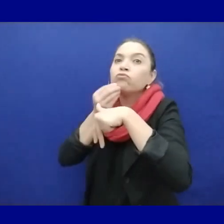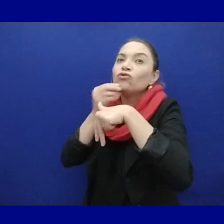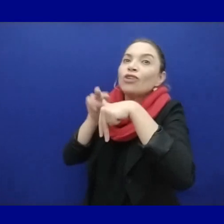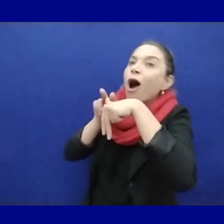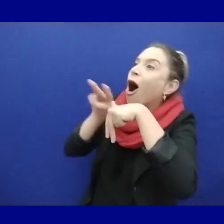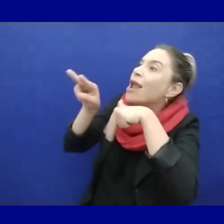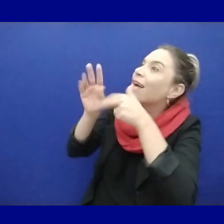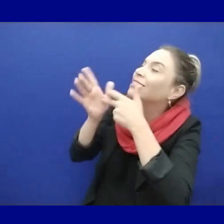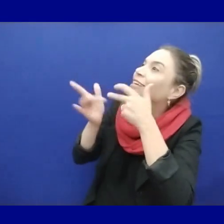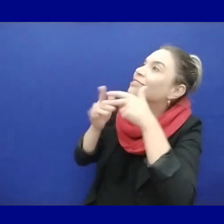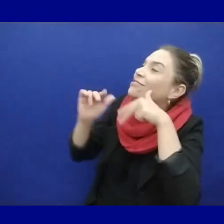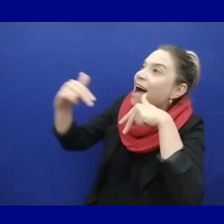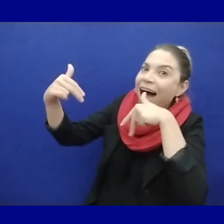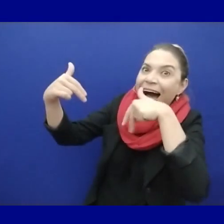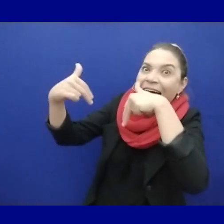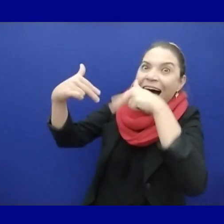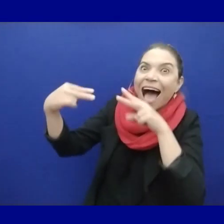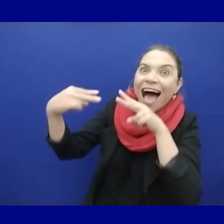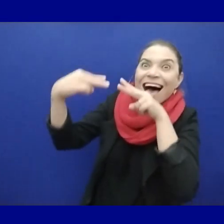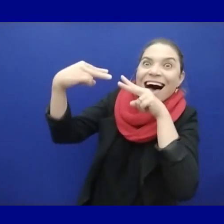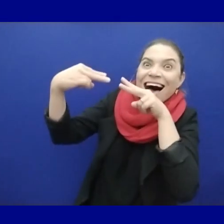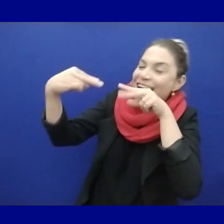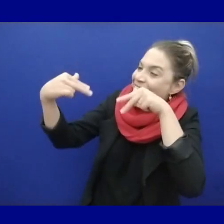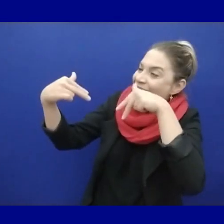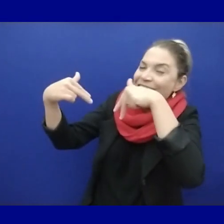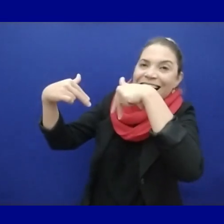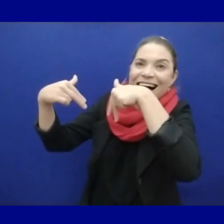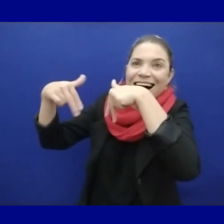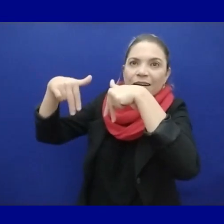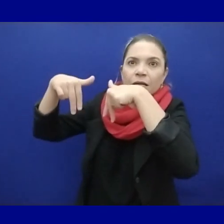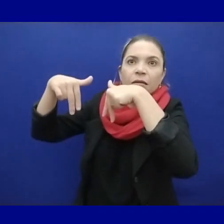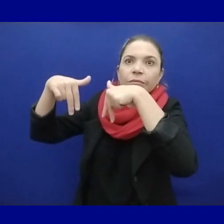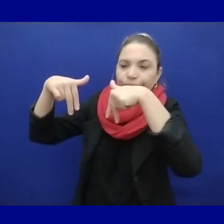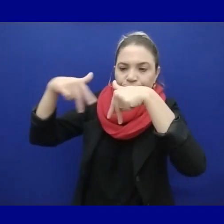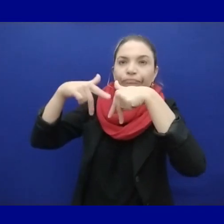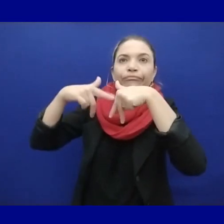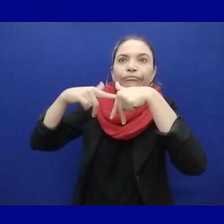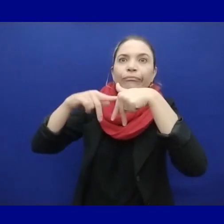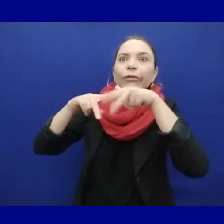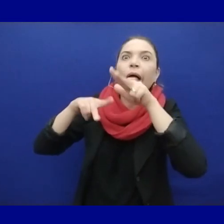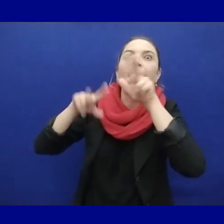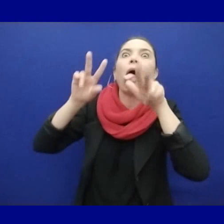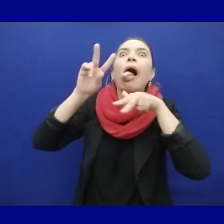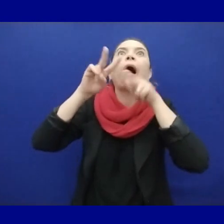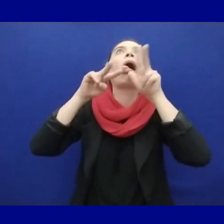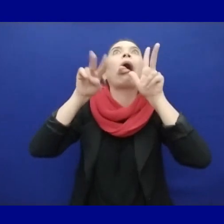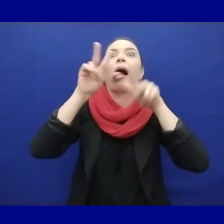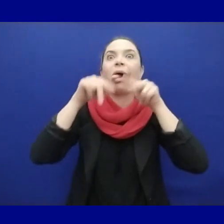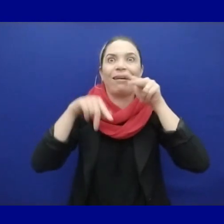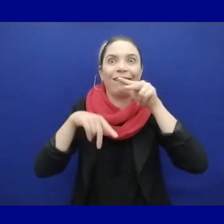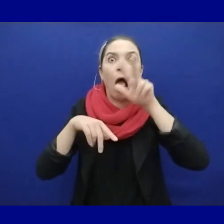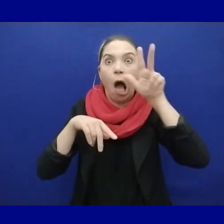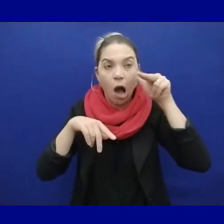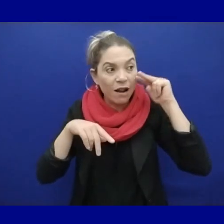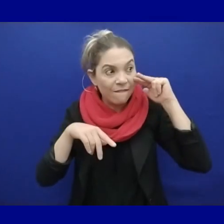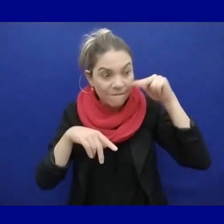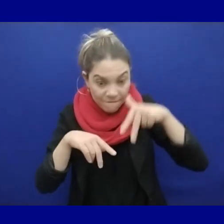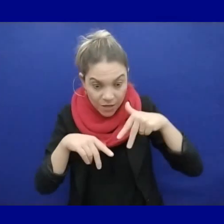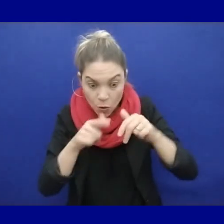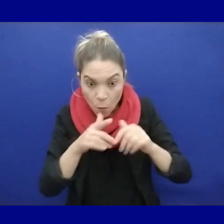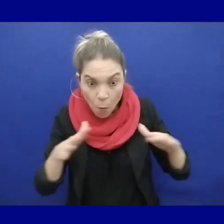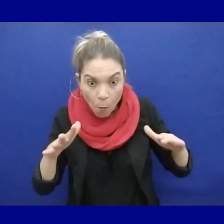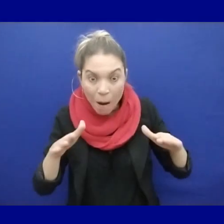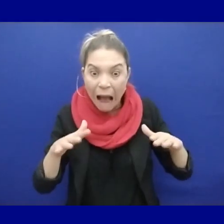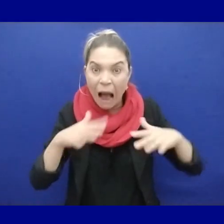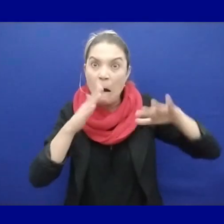para Jesus. E nesse momento, de algum modo, se distrai. Olha para o mar, ele que era pescador,